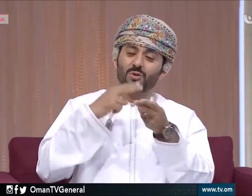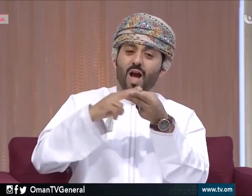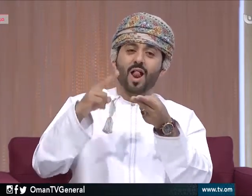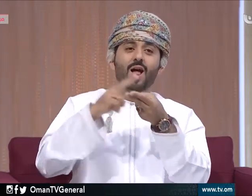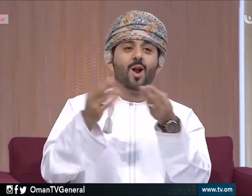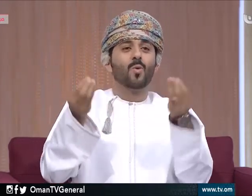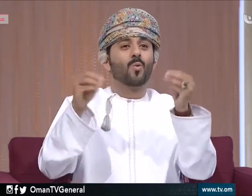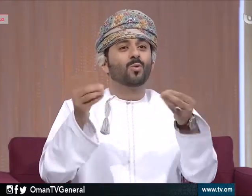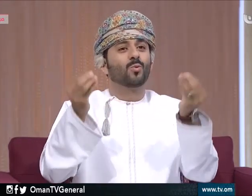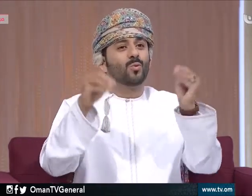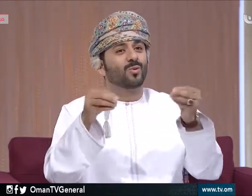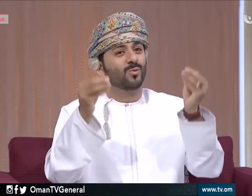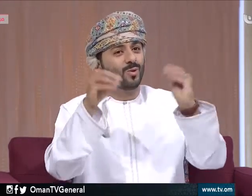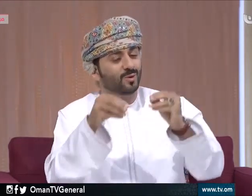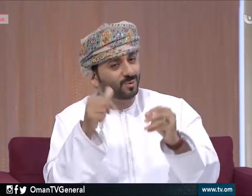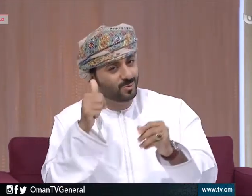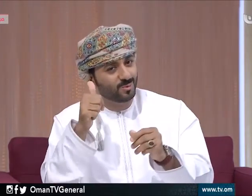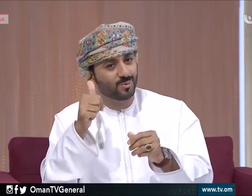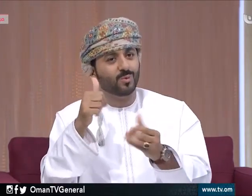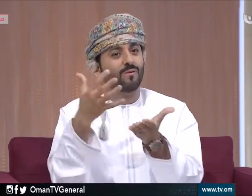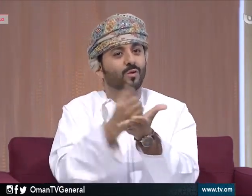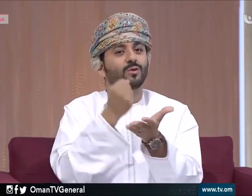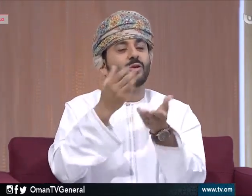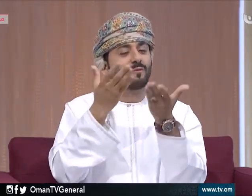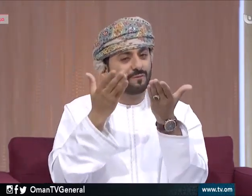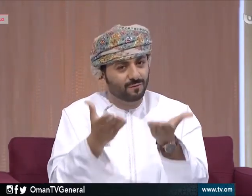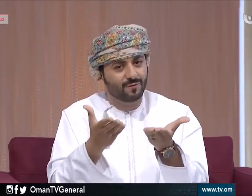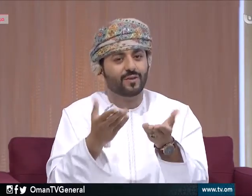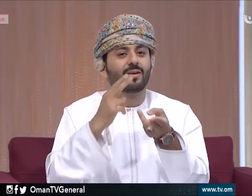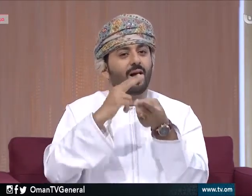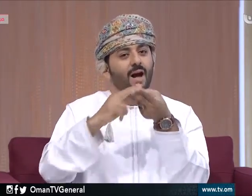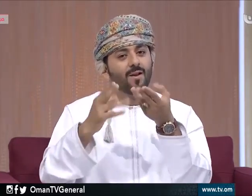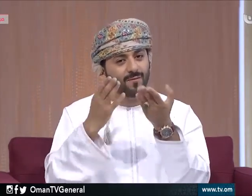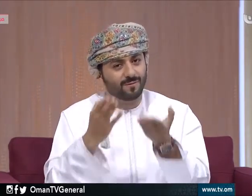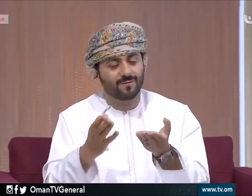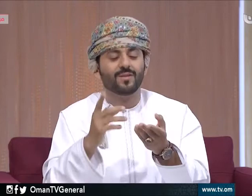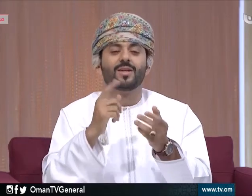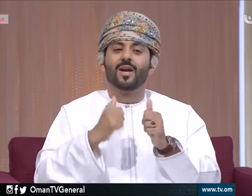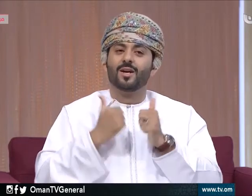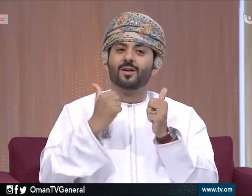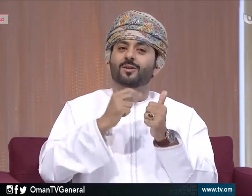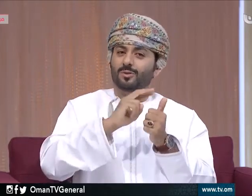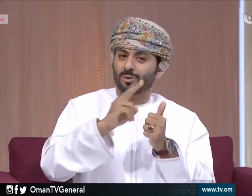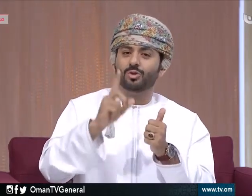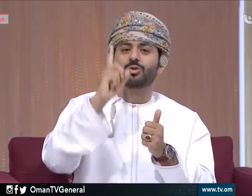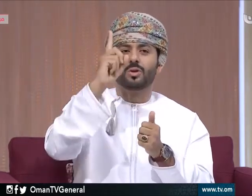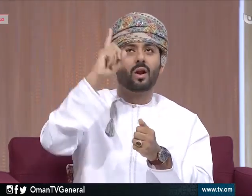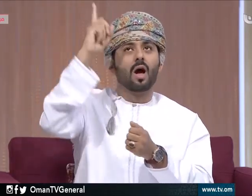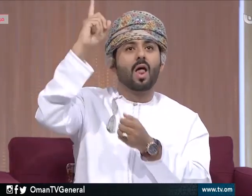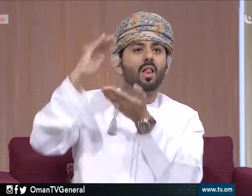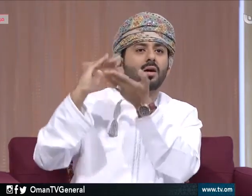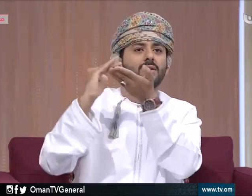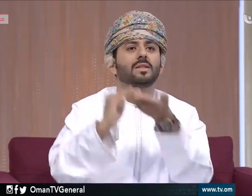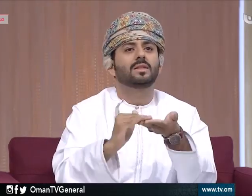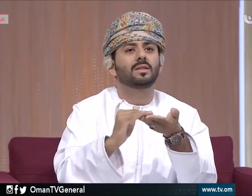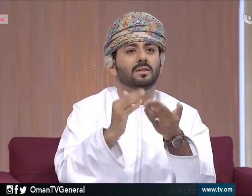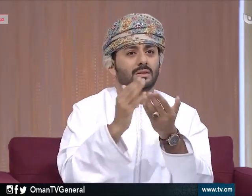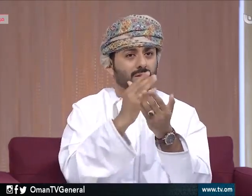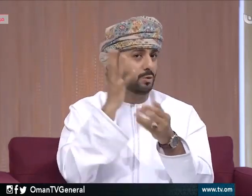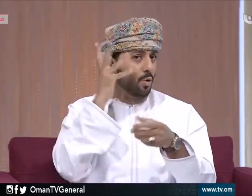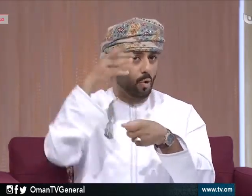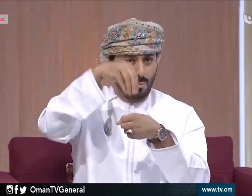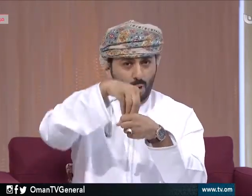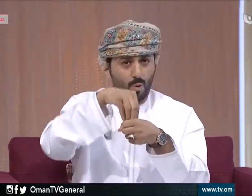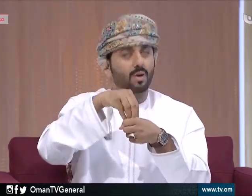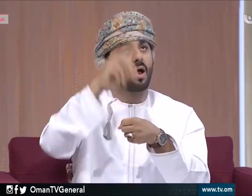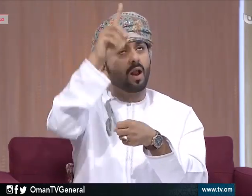ممتاز، سرد واضح وأيضا حلول جيدة بصراحة، ما شاء الله عليك، وأيضا فرص وحلول ممتازة إن شاء